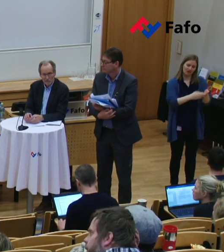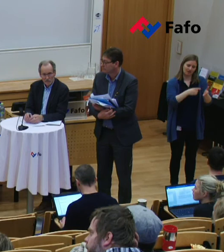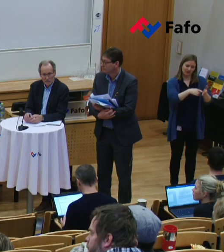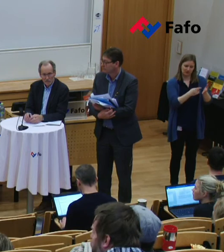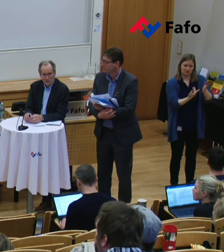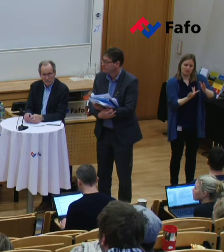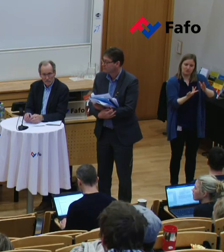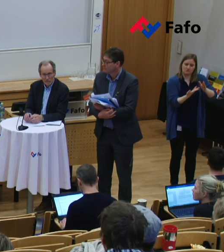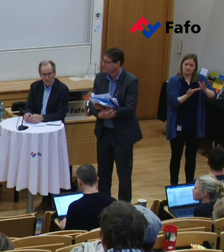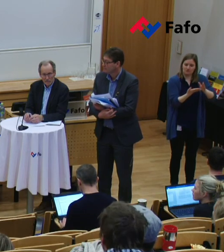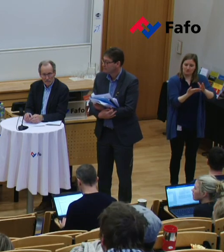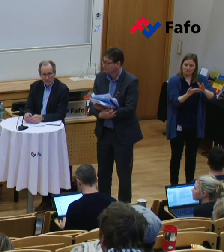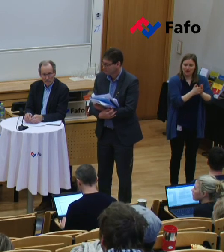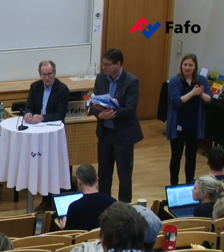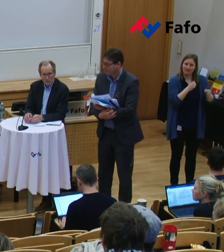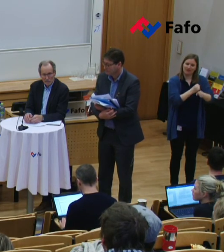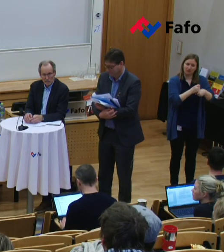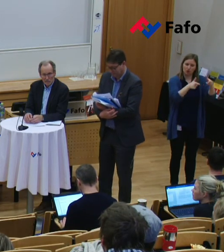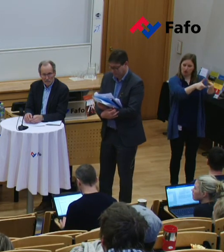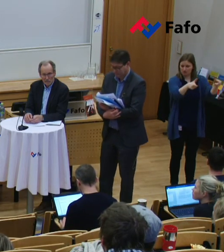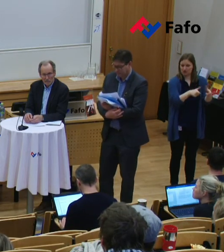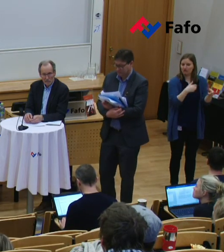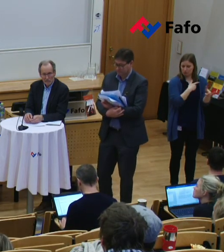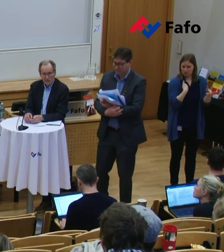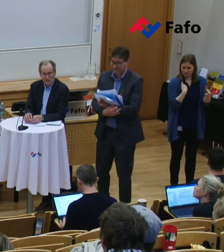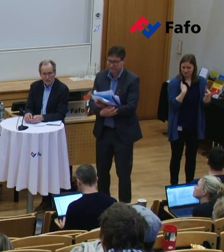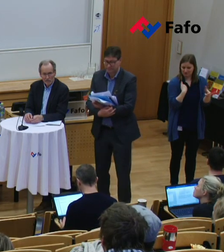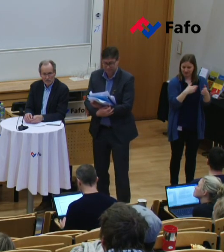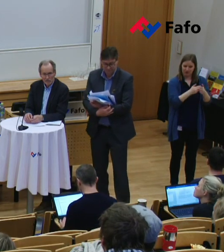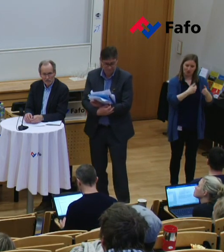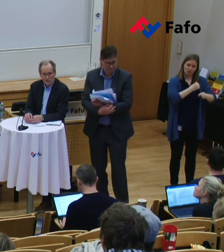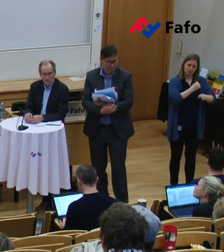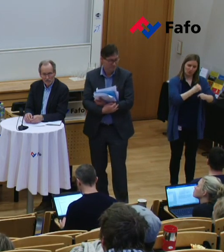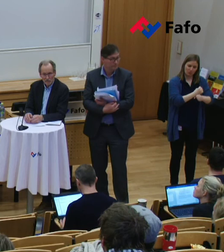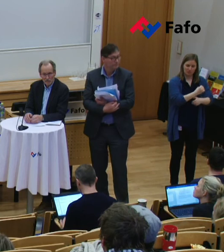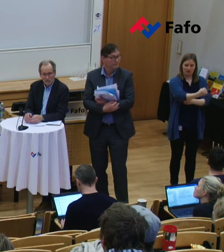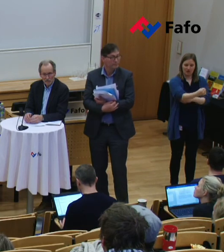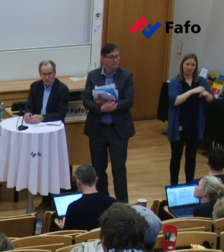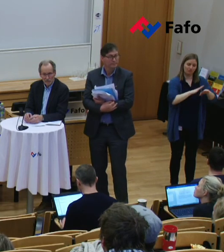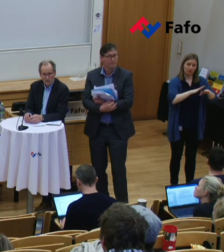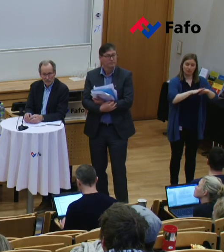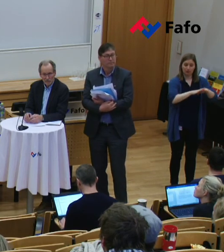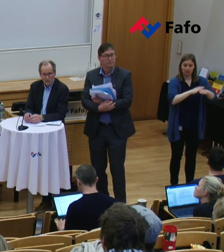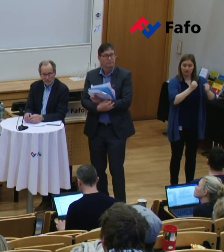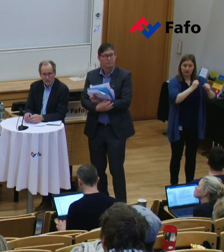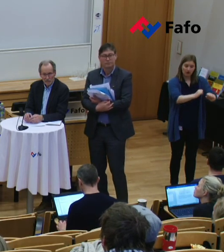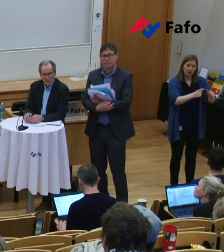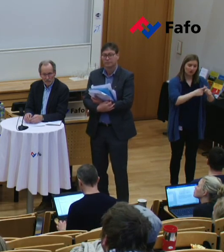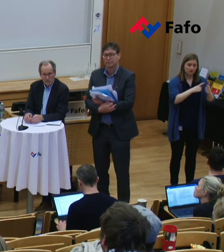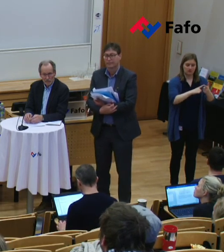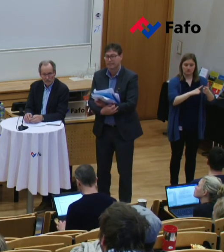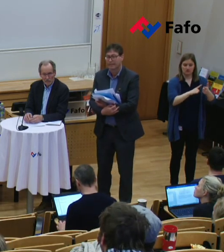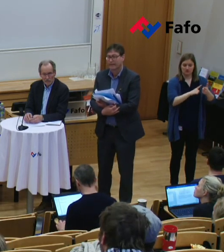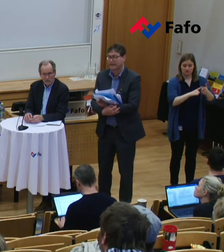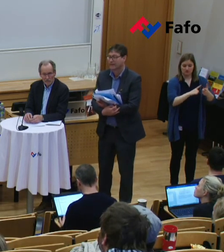inn i verktøykassa vår. Altså, fra at vi jobber med rent forebyggende tiltak, slik at folk kanskje